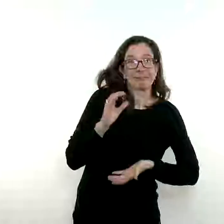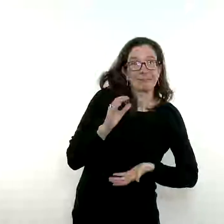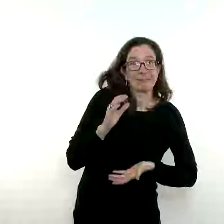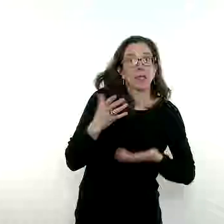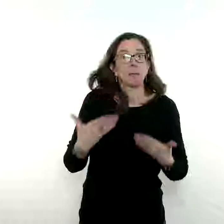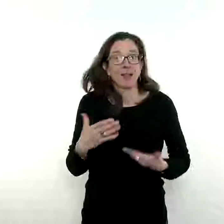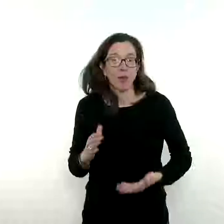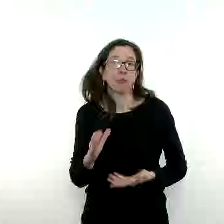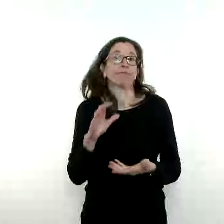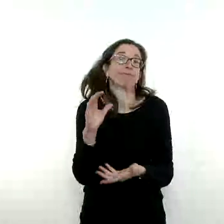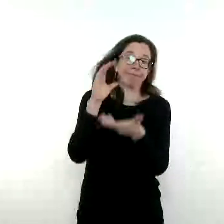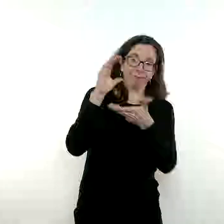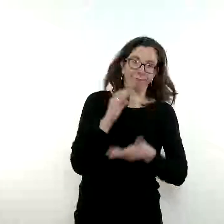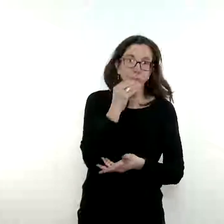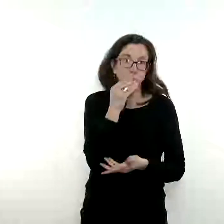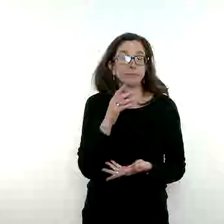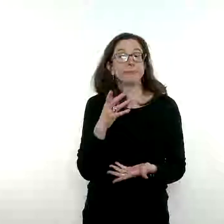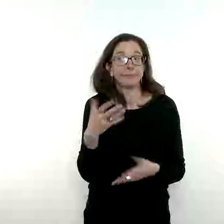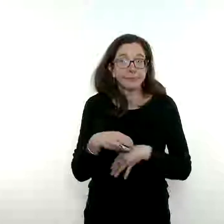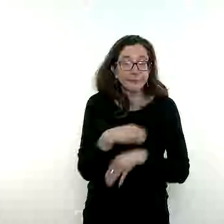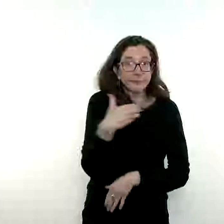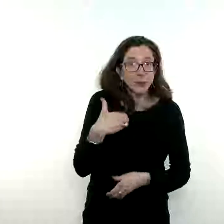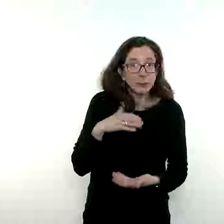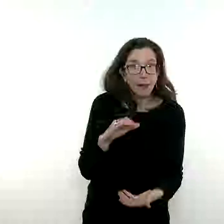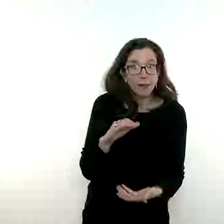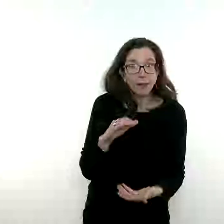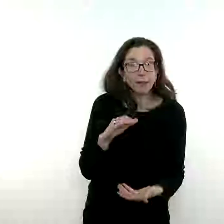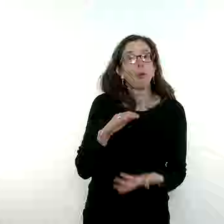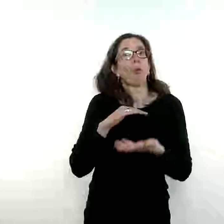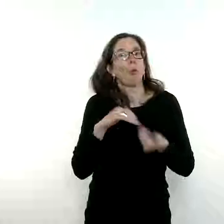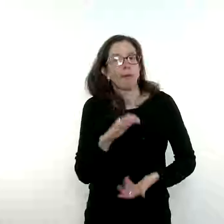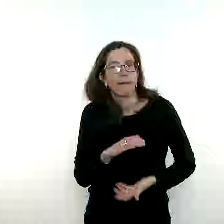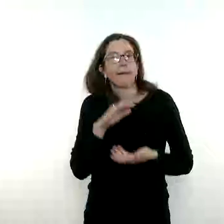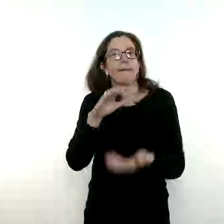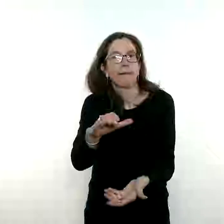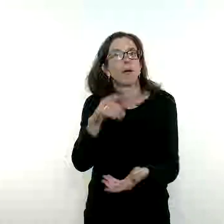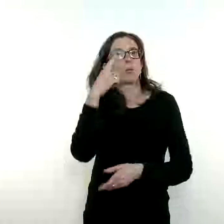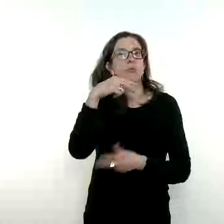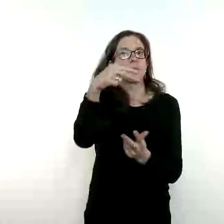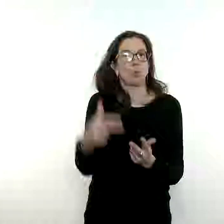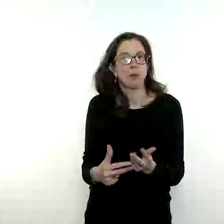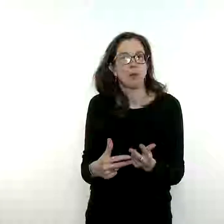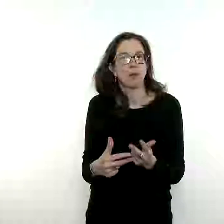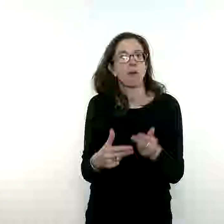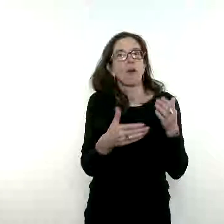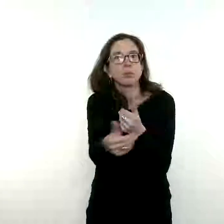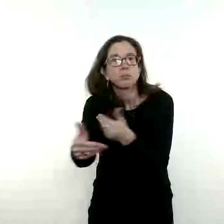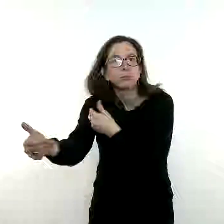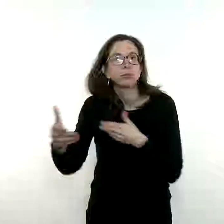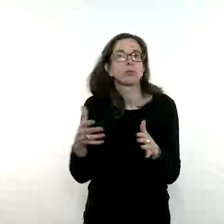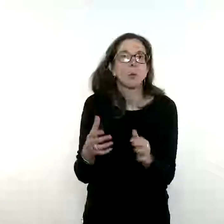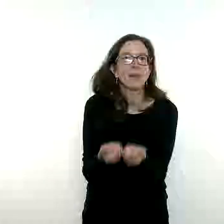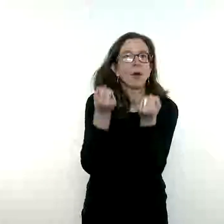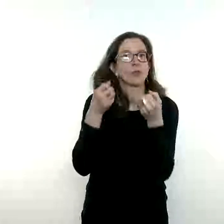conseil municipal et ça sera reversé dans le domaine voirie, dans la compétence voirie métropolitaine. Évidemment, j'en ai fait